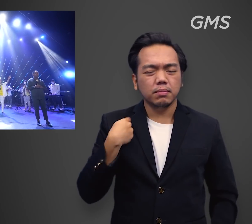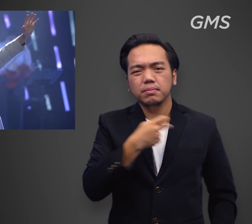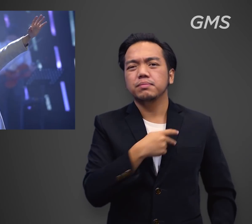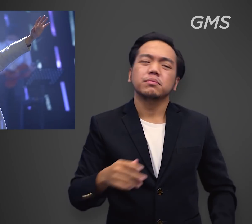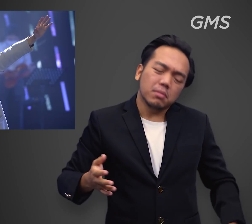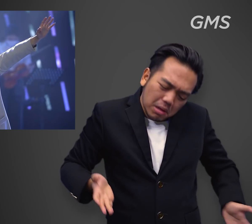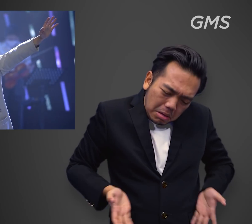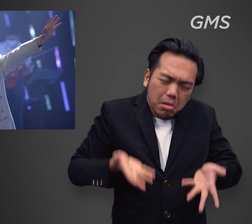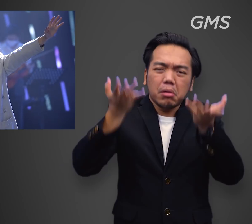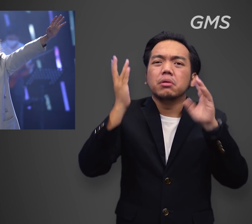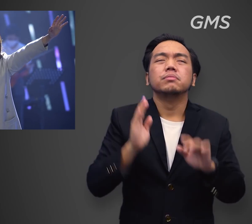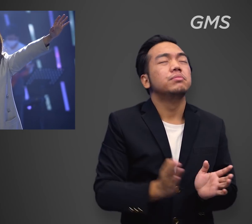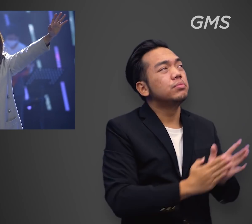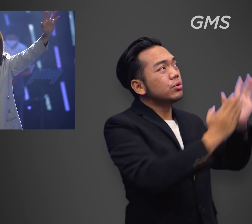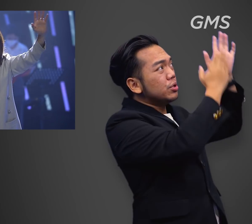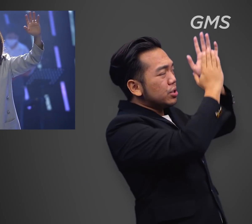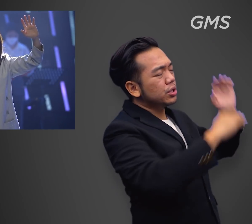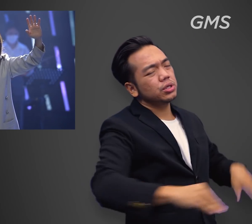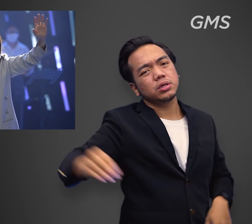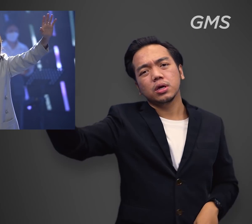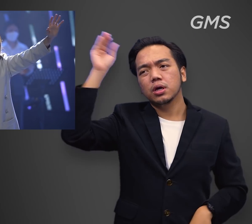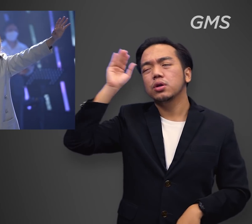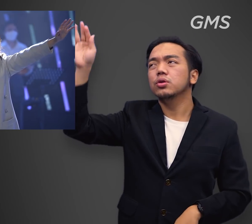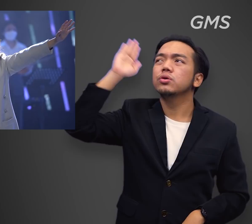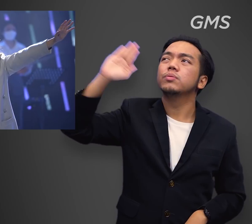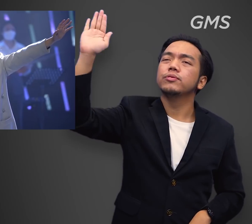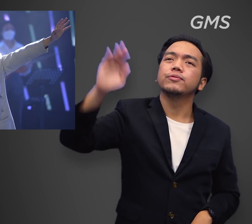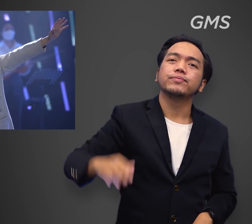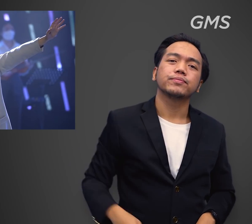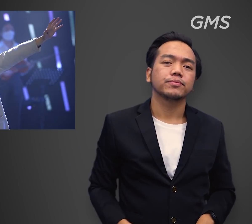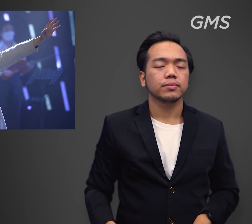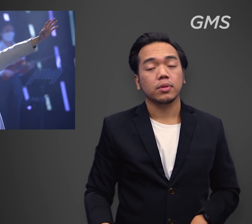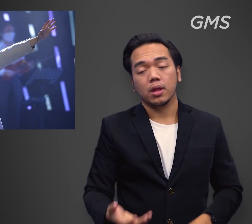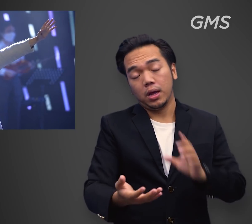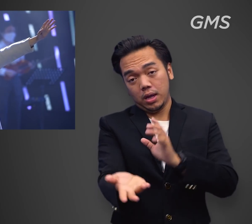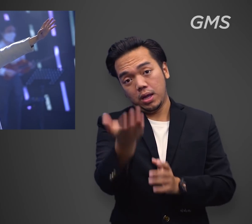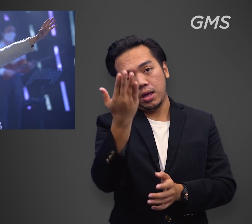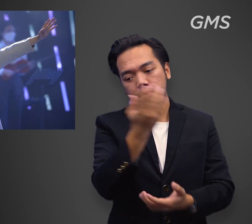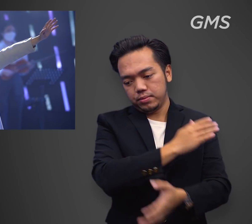menaikkan pujian ini Tuhan. Angkat kedua tangan kita jemaat dimanapun Anda berada.